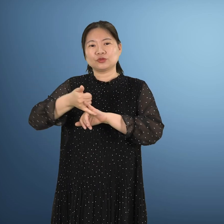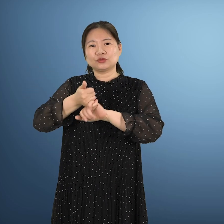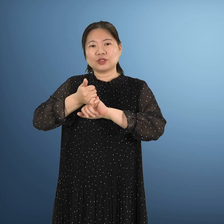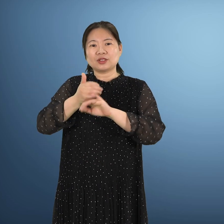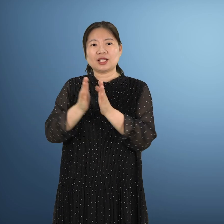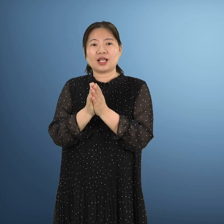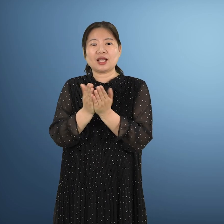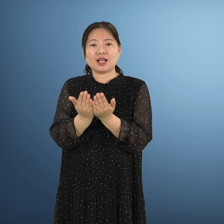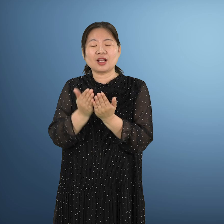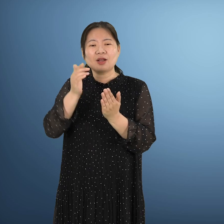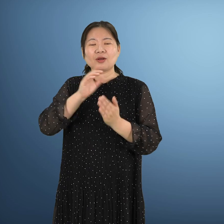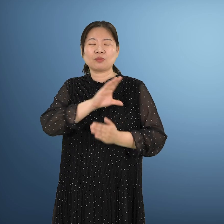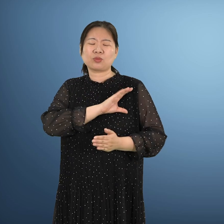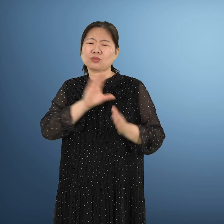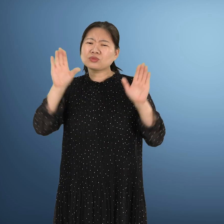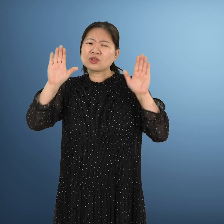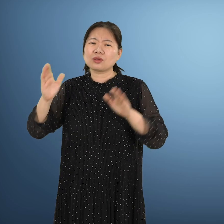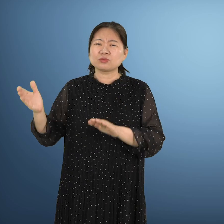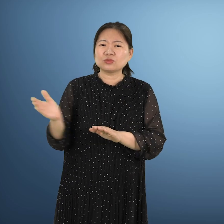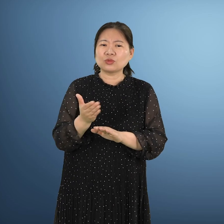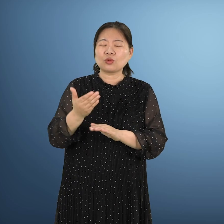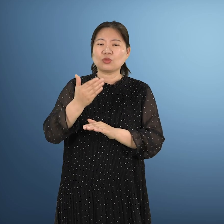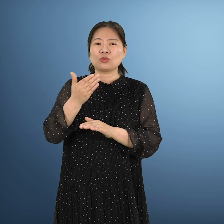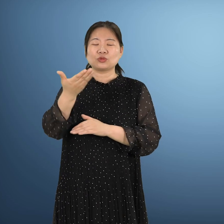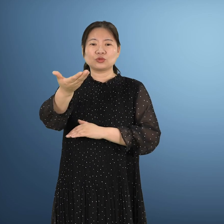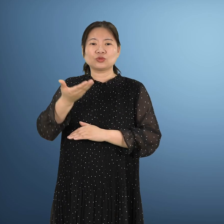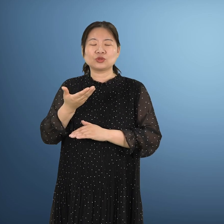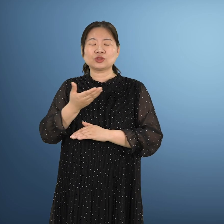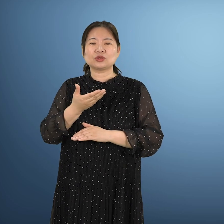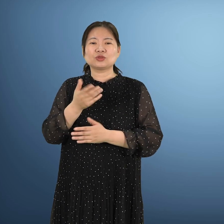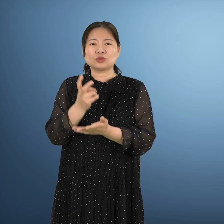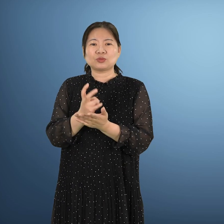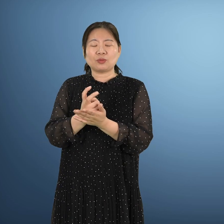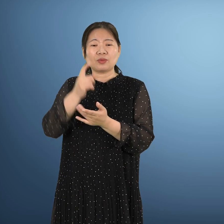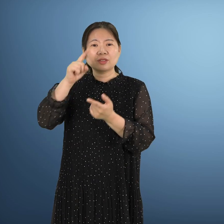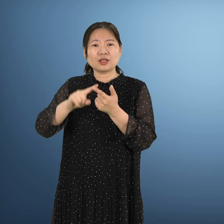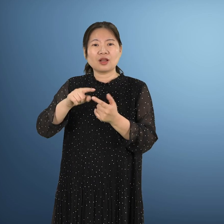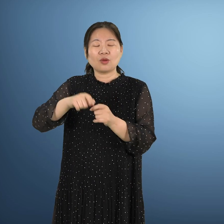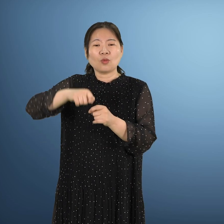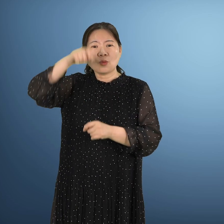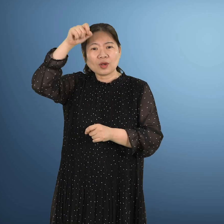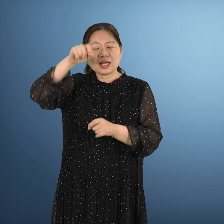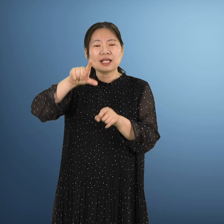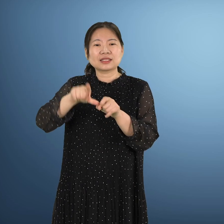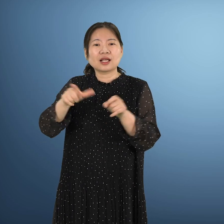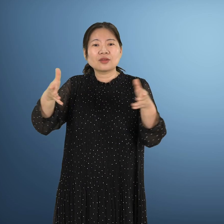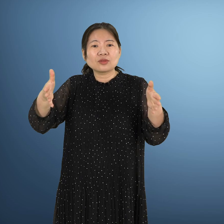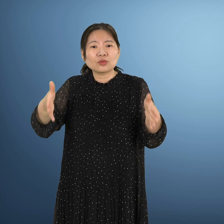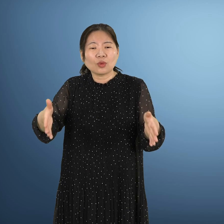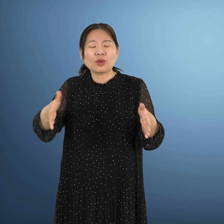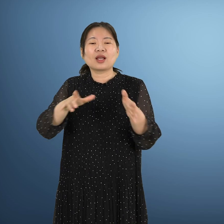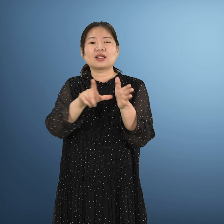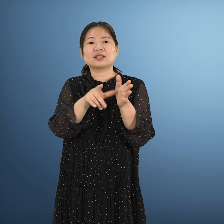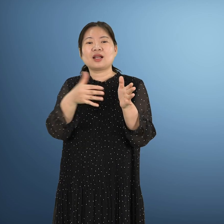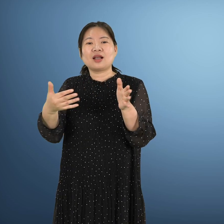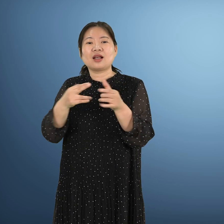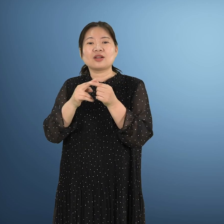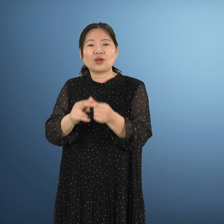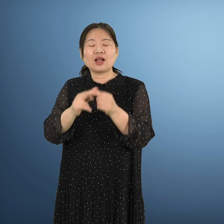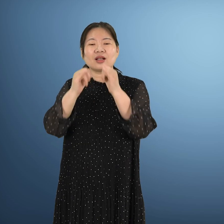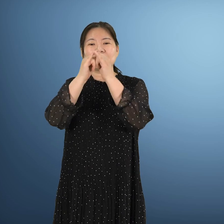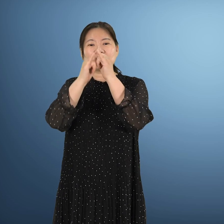구약의 모세로부터 주어진 율법을 오랜 수천 년의 세월과